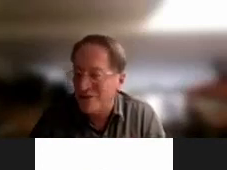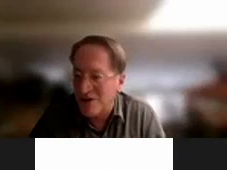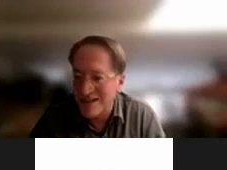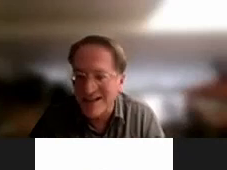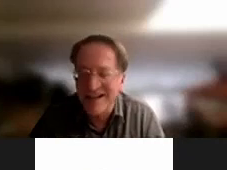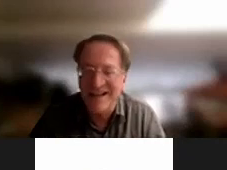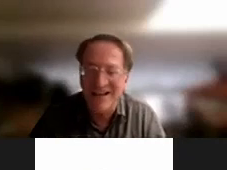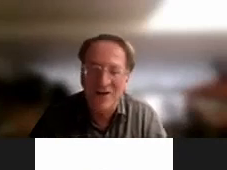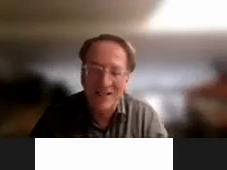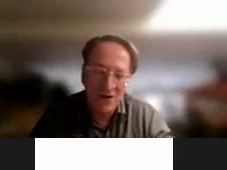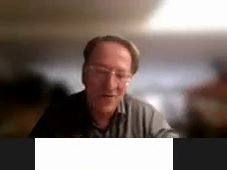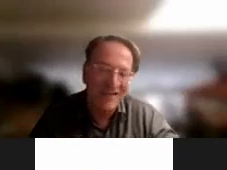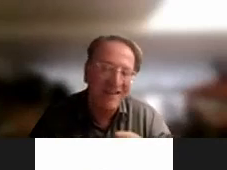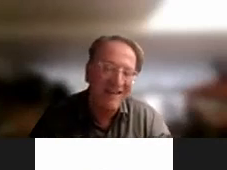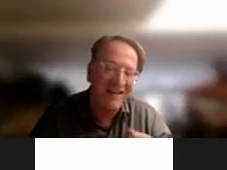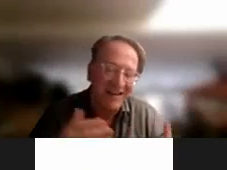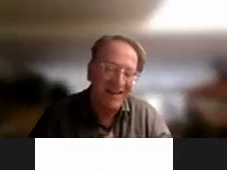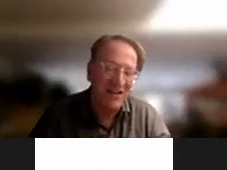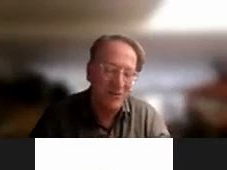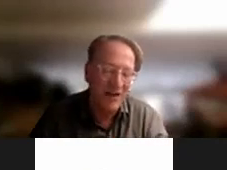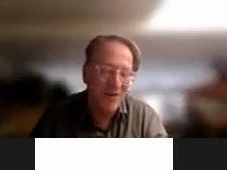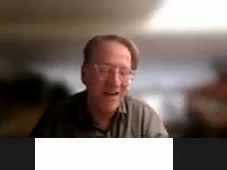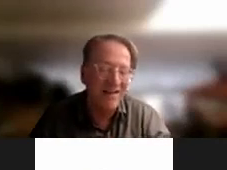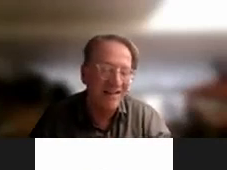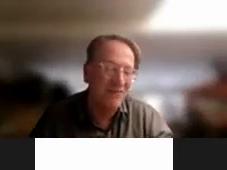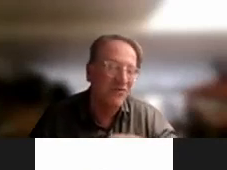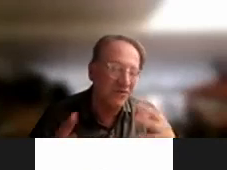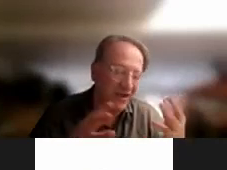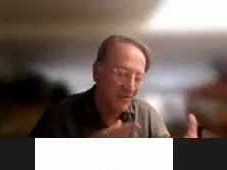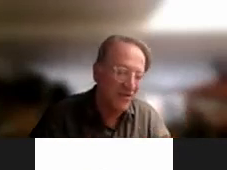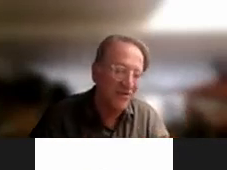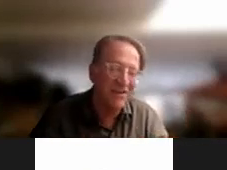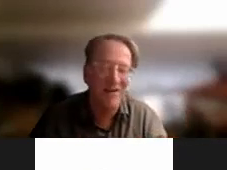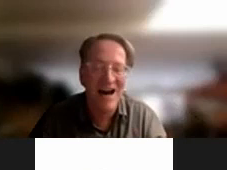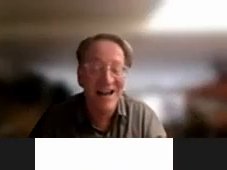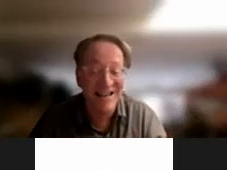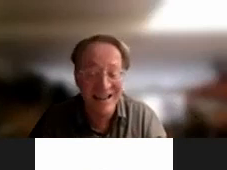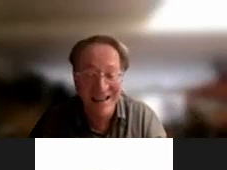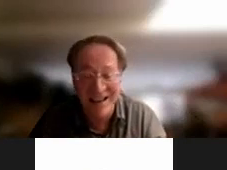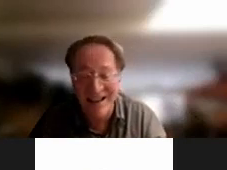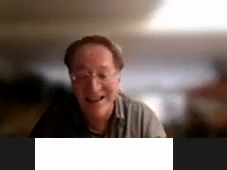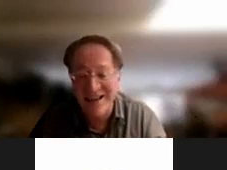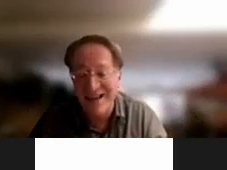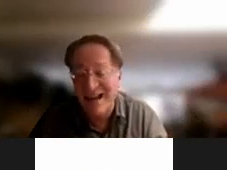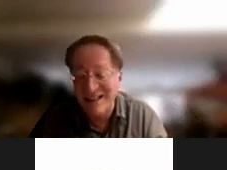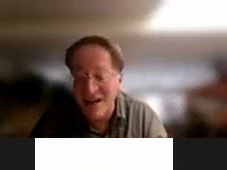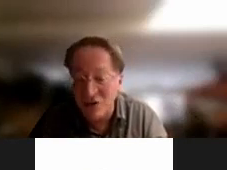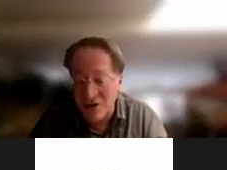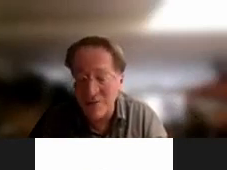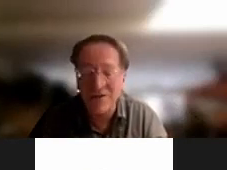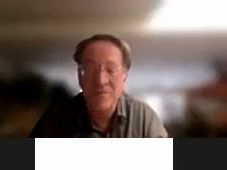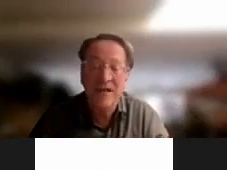tiene en su casa. Y con esas obras que después van a ver, hicimos una exposición que se llama Arte en la Casa